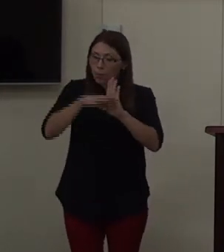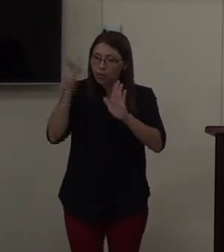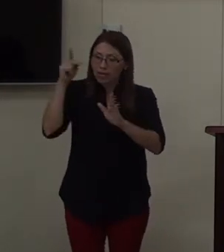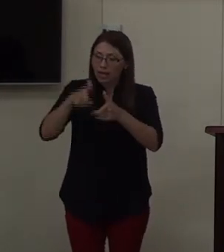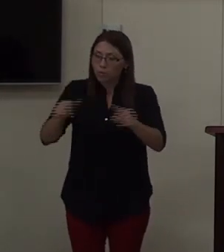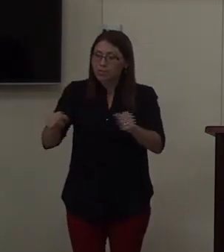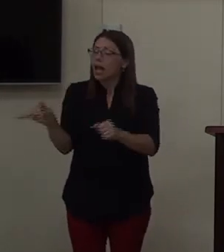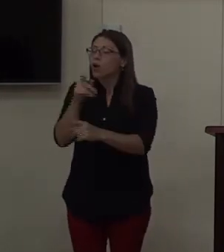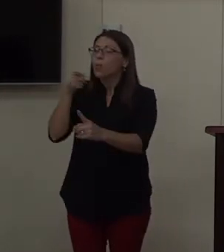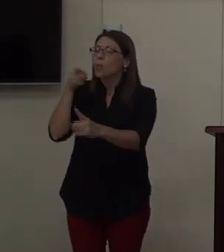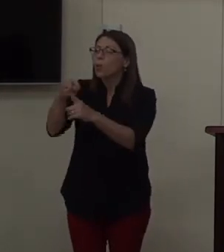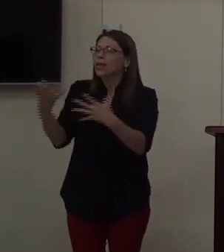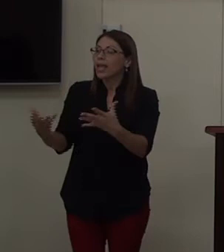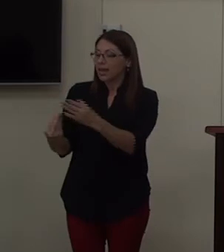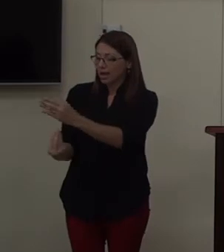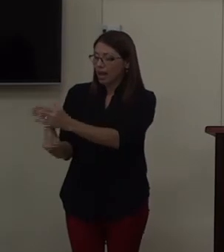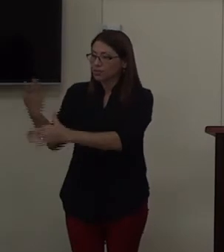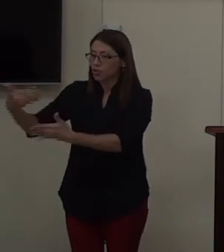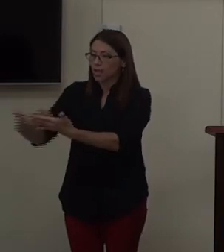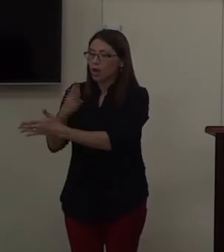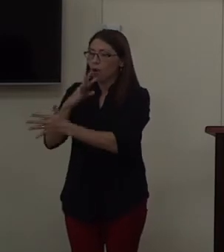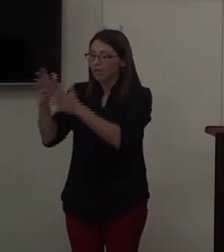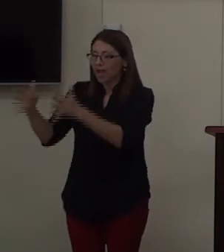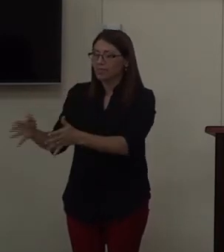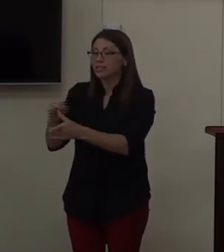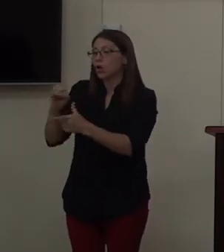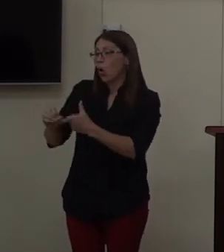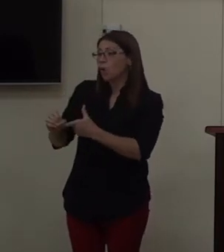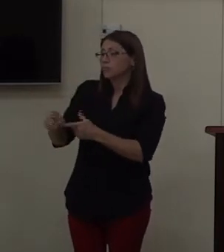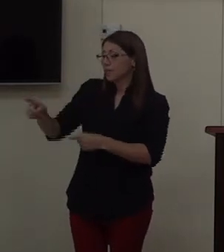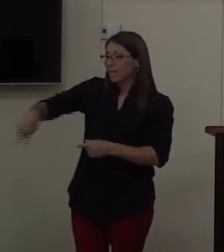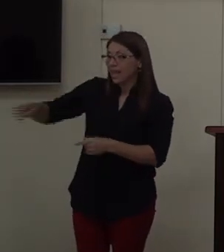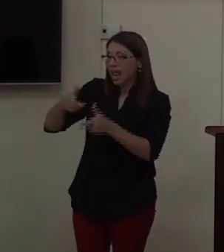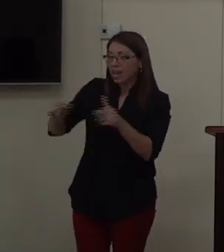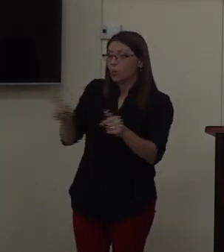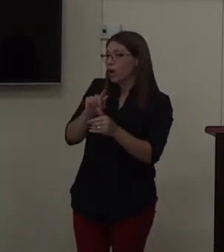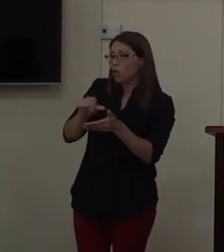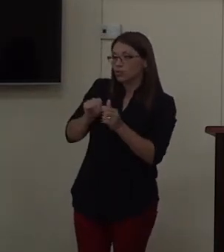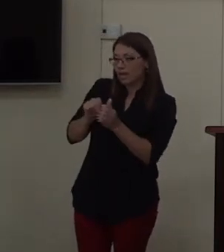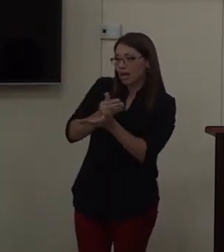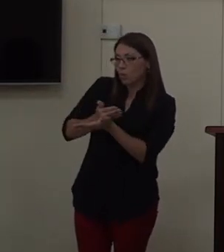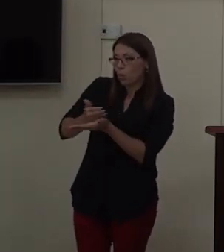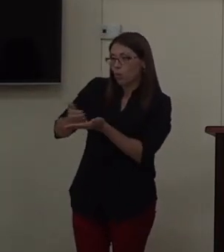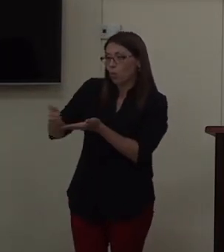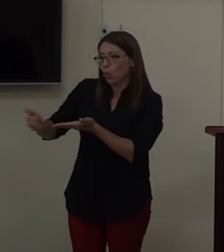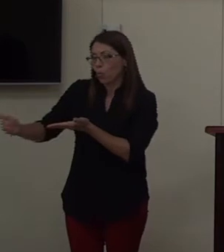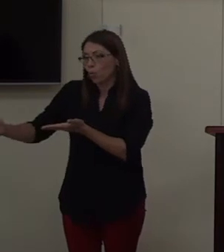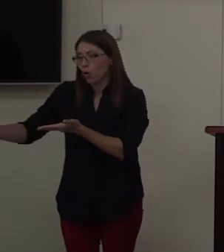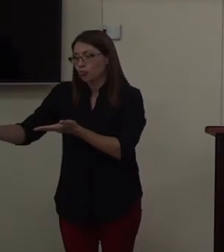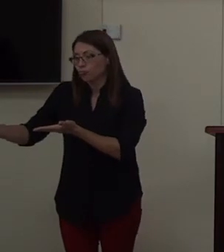propósito la creación de neohablantes o el que la lengua no siga el proceso de reversión,